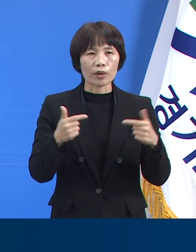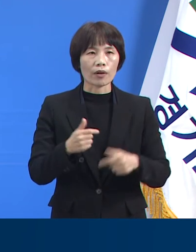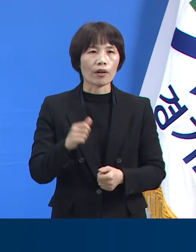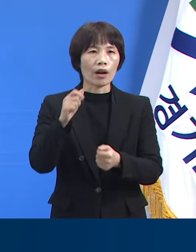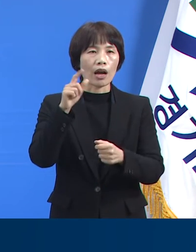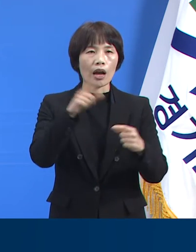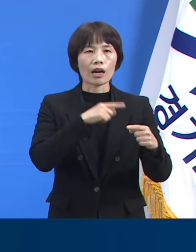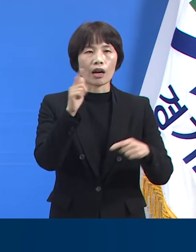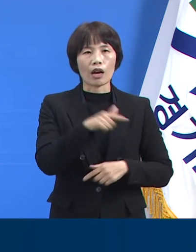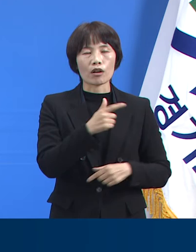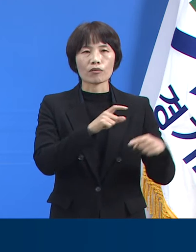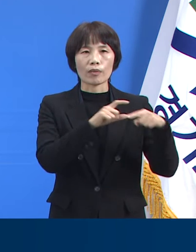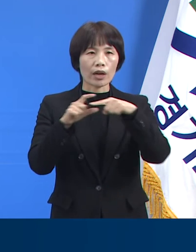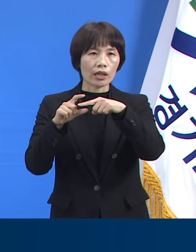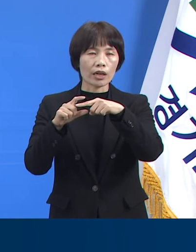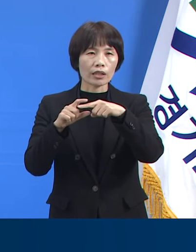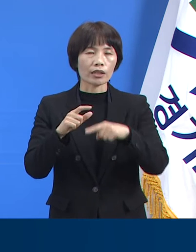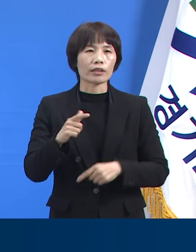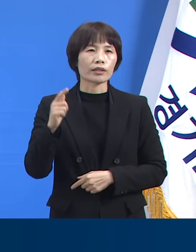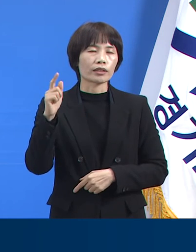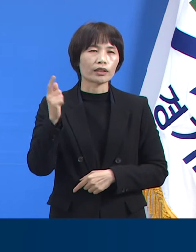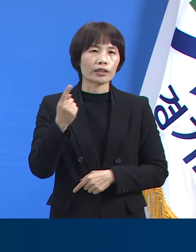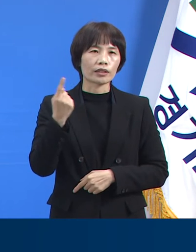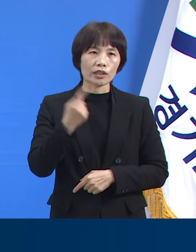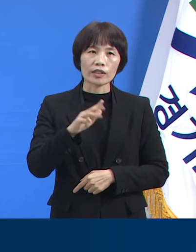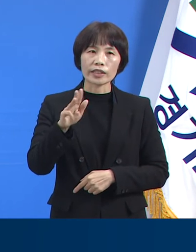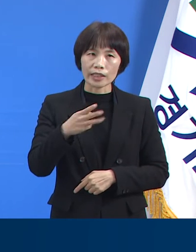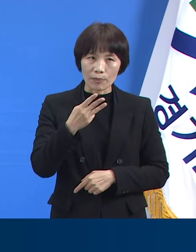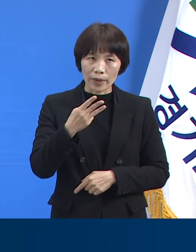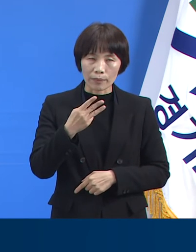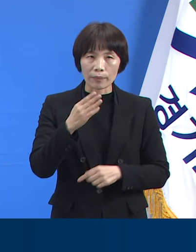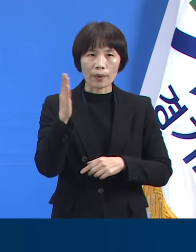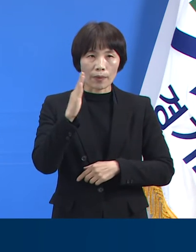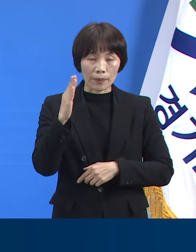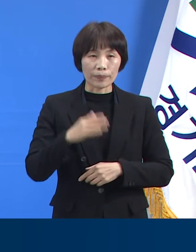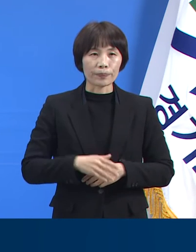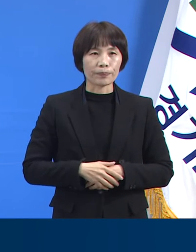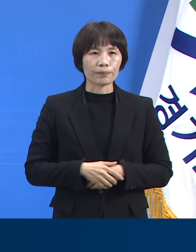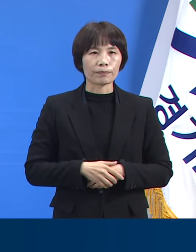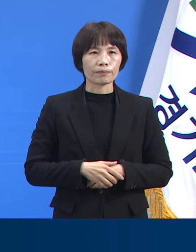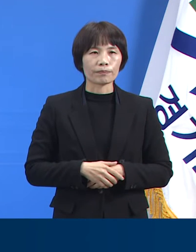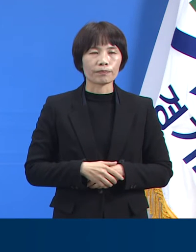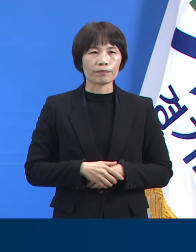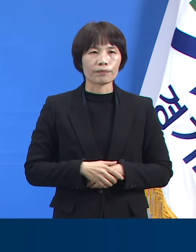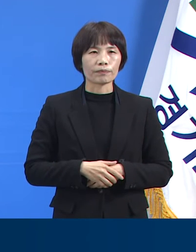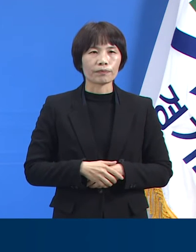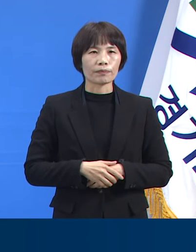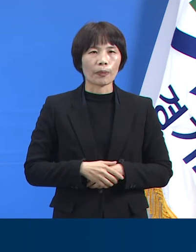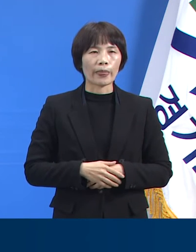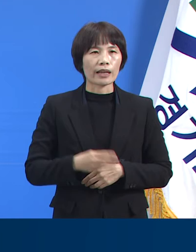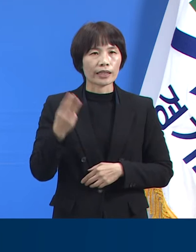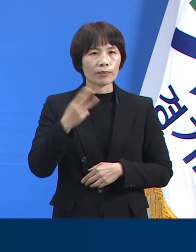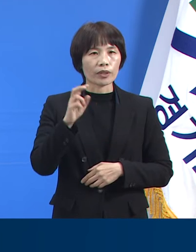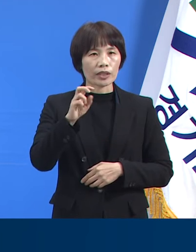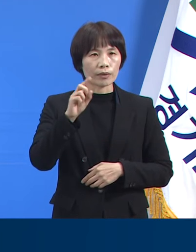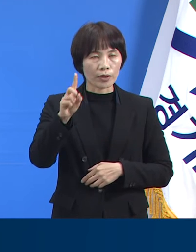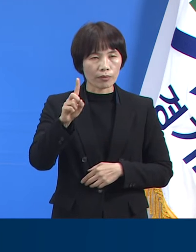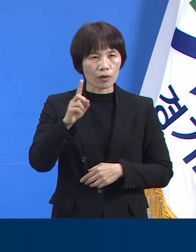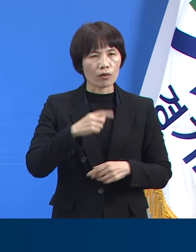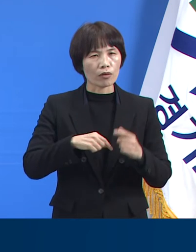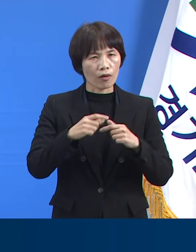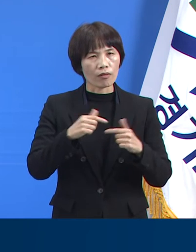확진자는 1,360명입니다. 연령별로 보면 60세 이상 확진자가 3,021명으로 가장